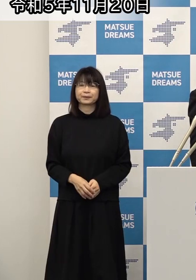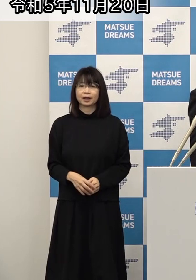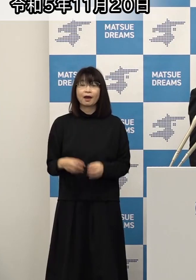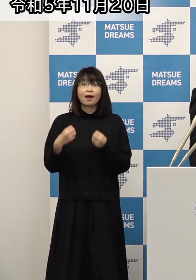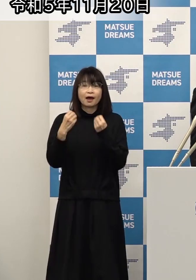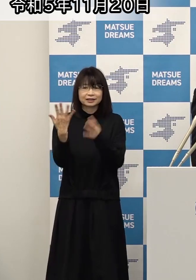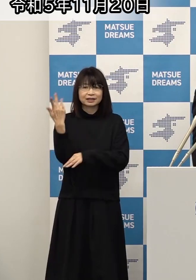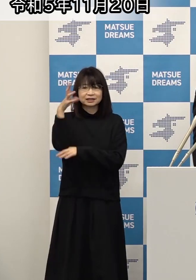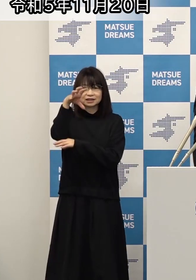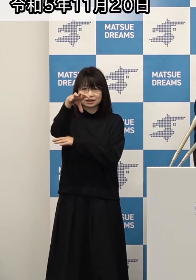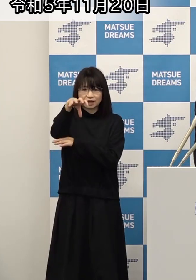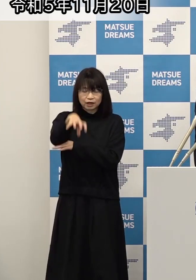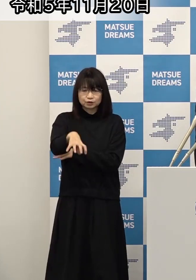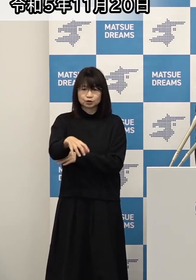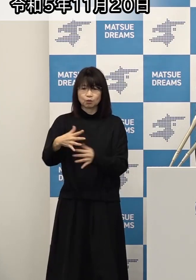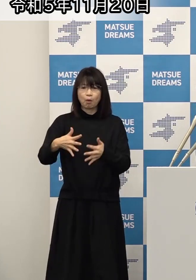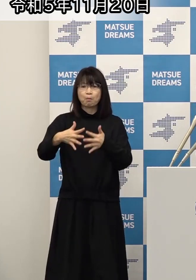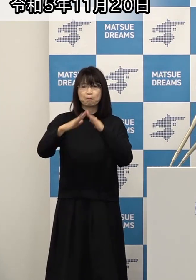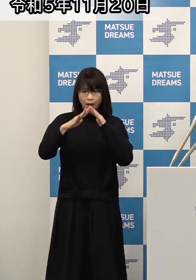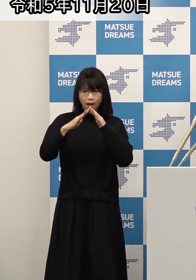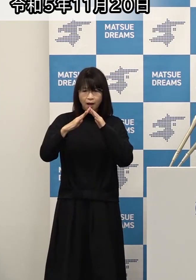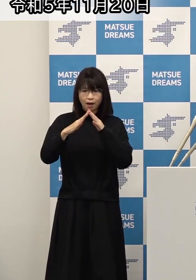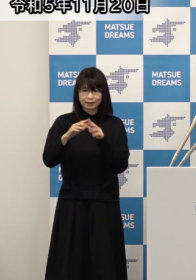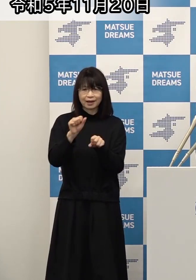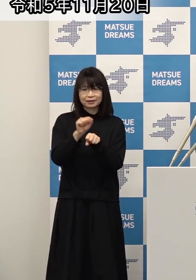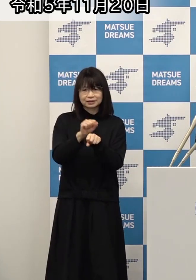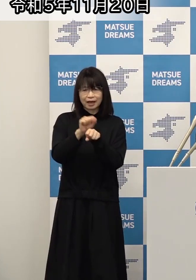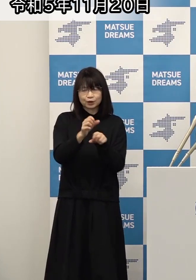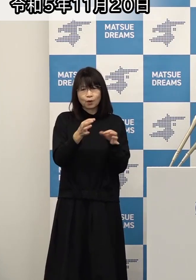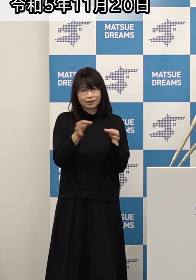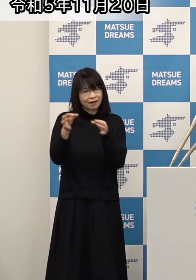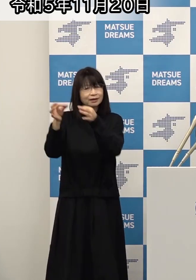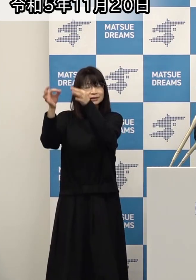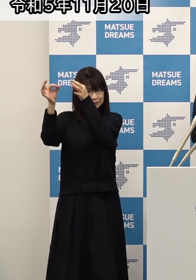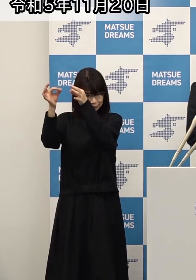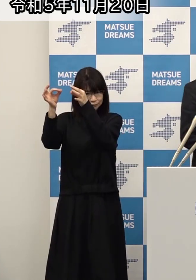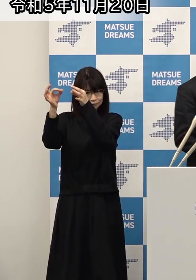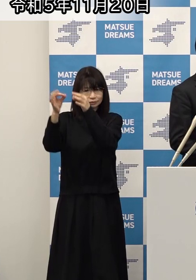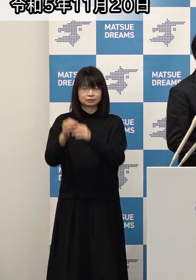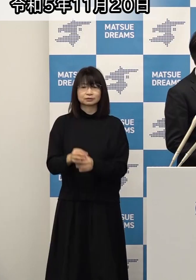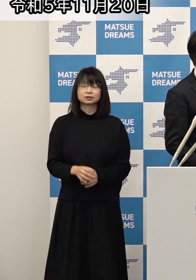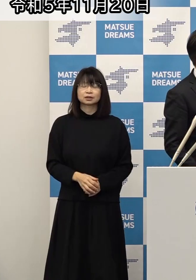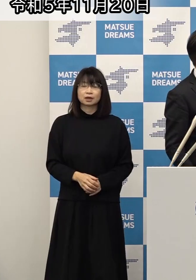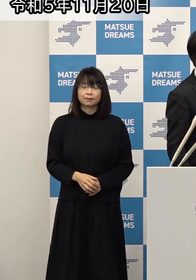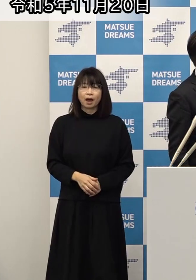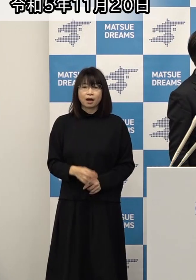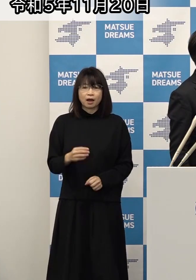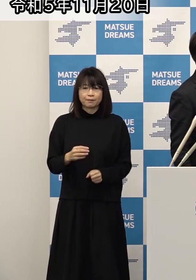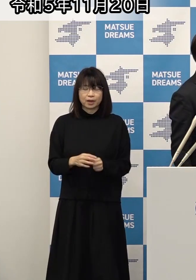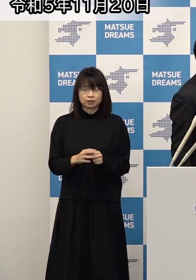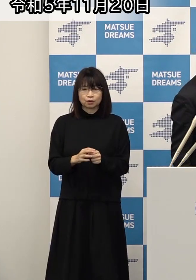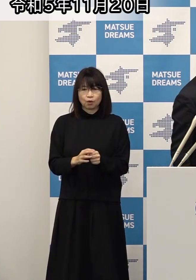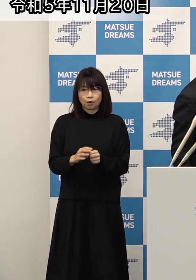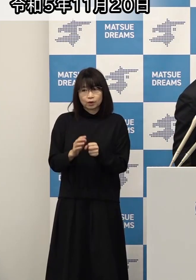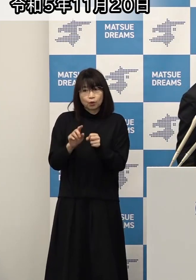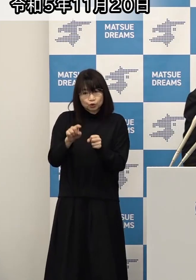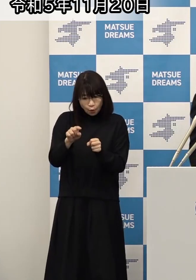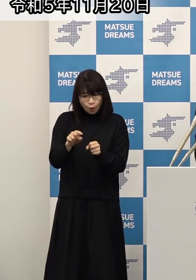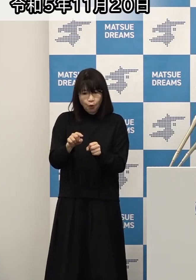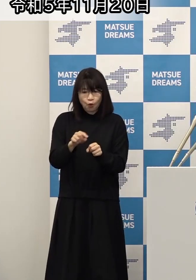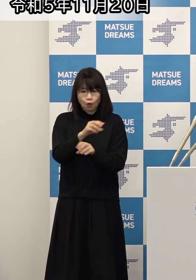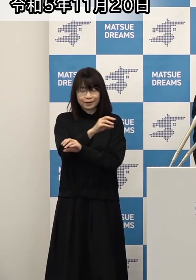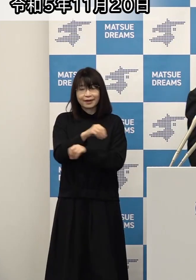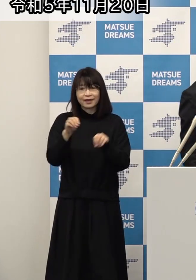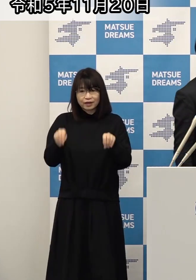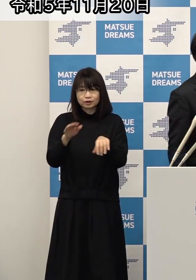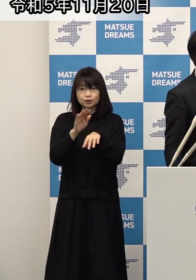の上昇への対応ということでございます。昨年度もですね、11月補正予算でいわゆるスライド条項の適用